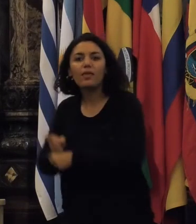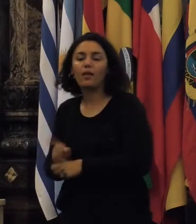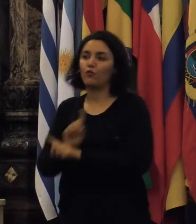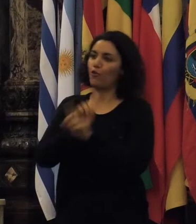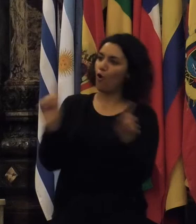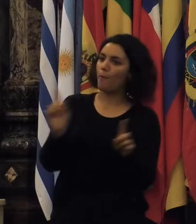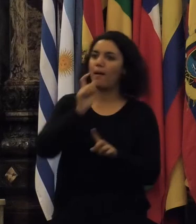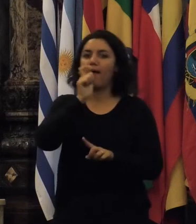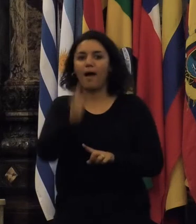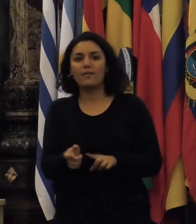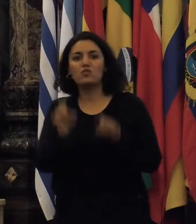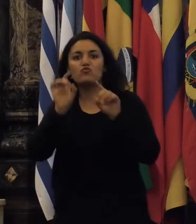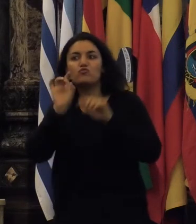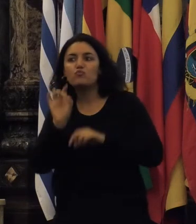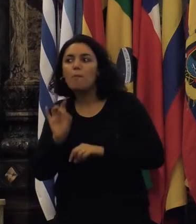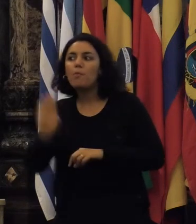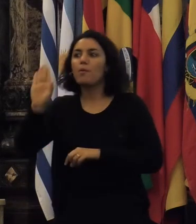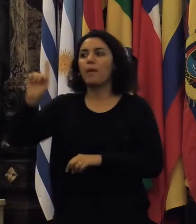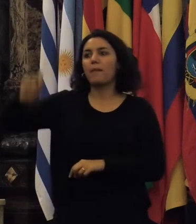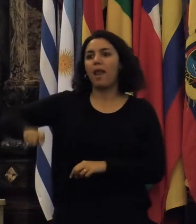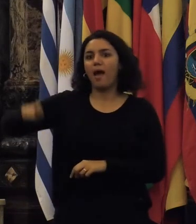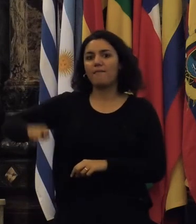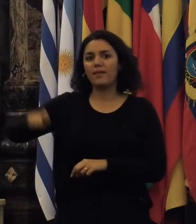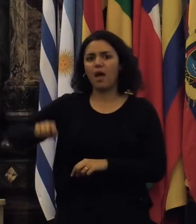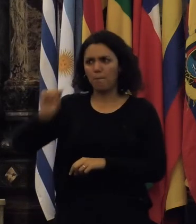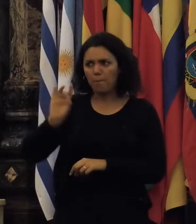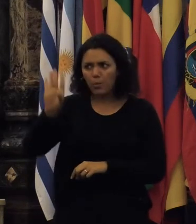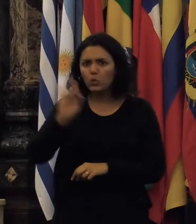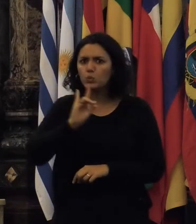al, ¿no?, ni a lo jurídico, ni